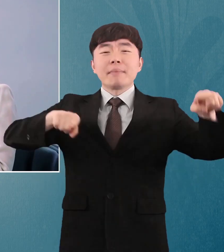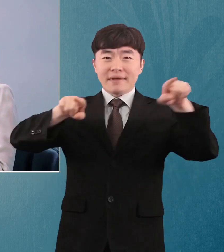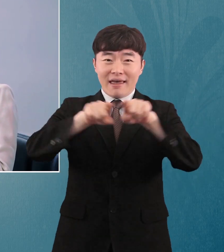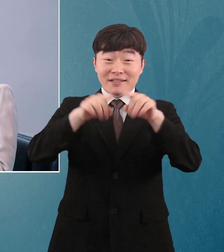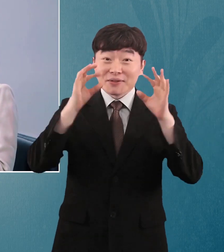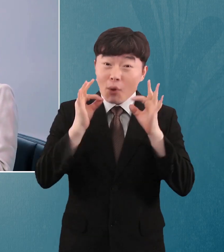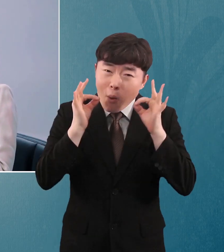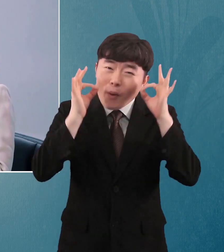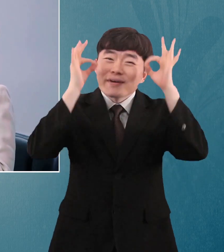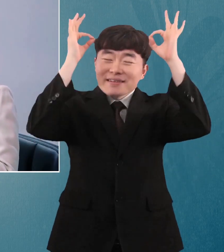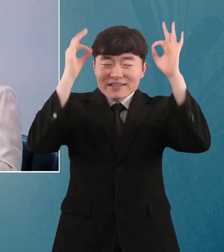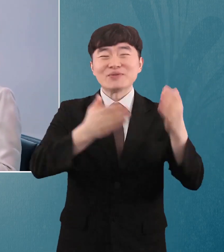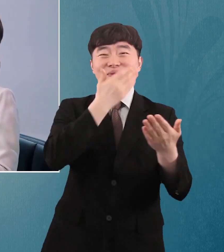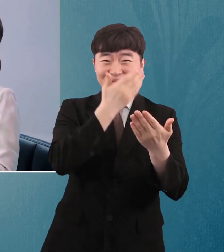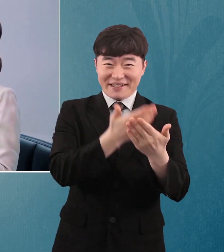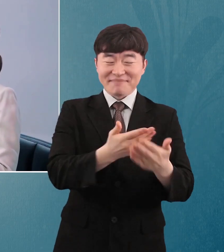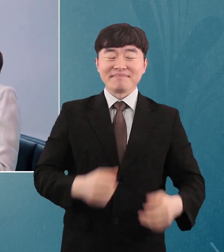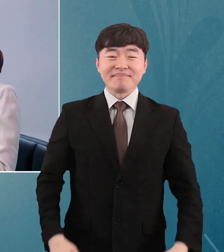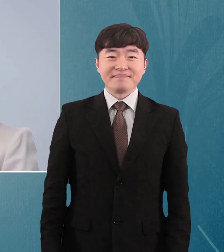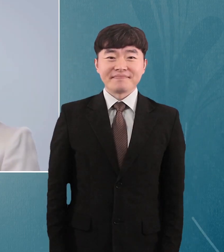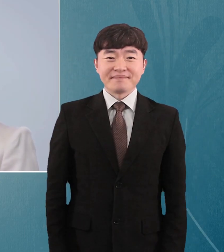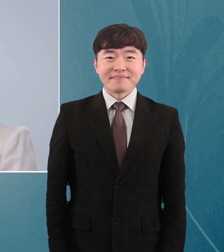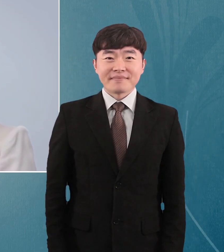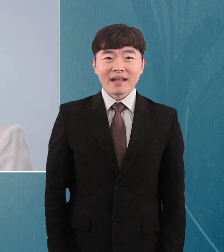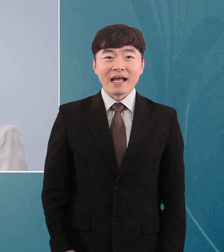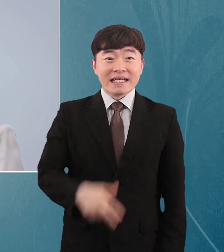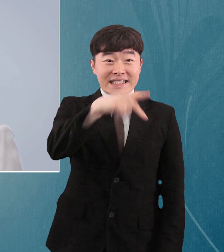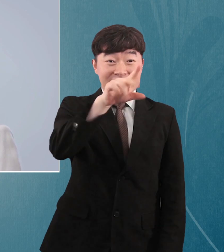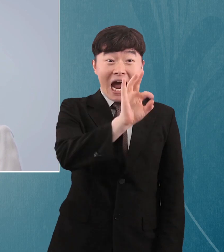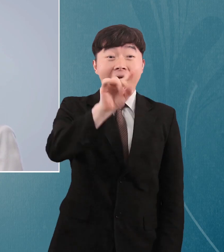해결해 나가려는 노력이 중요해 보입니다.